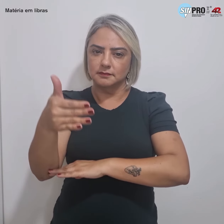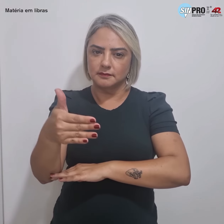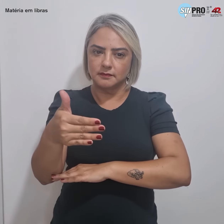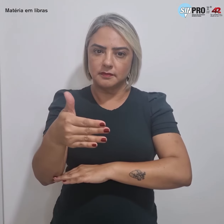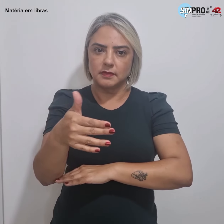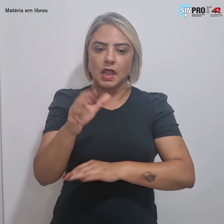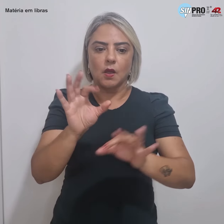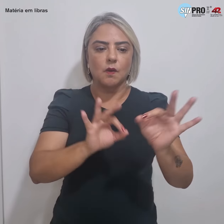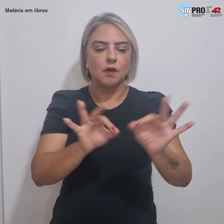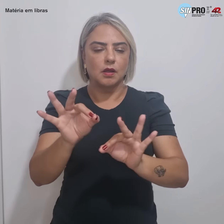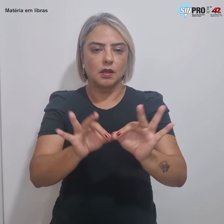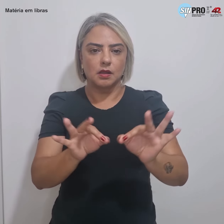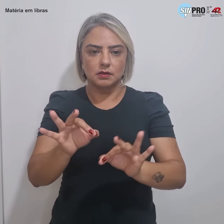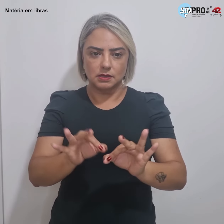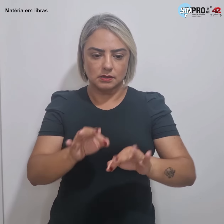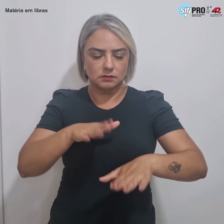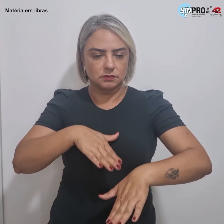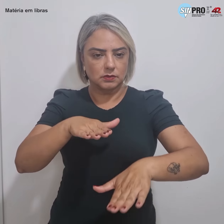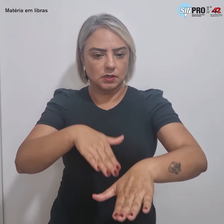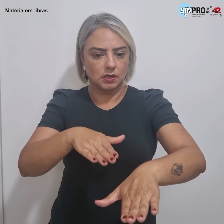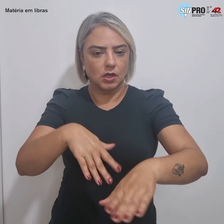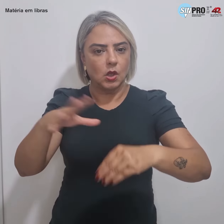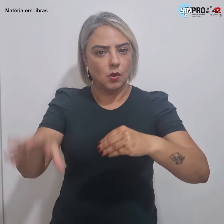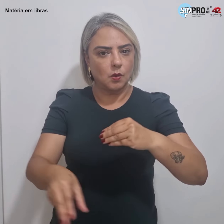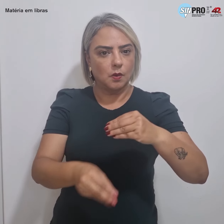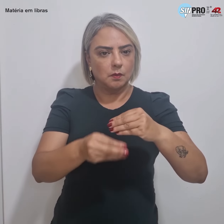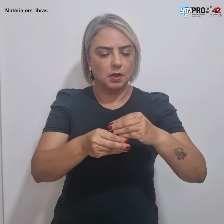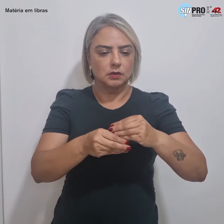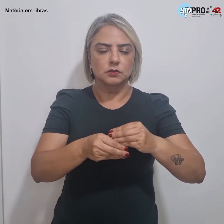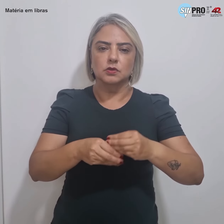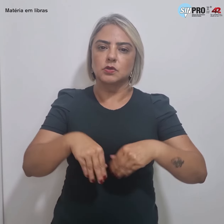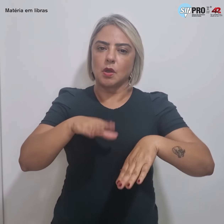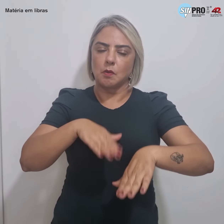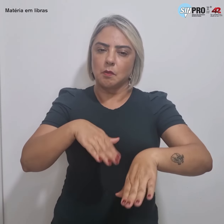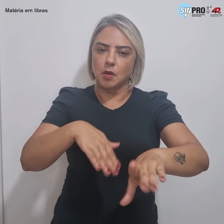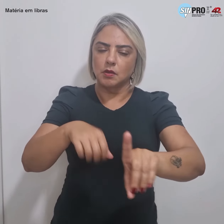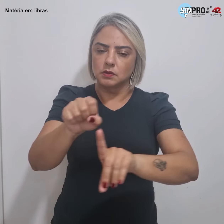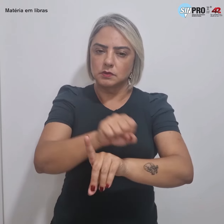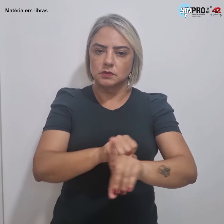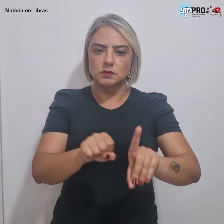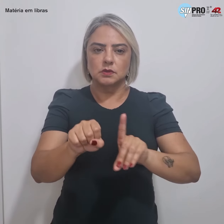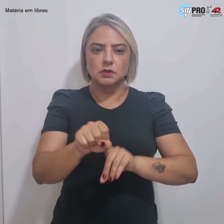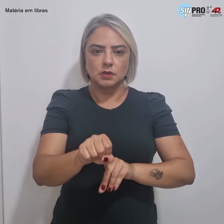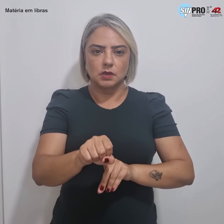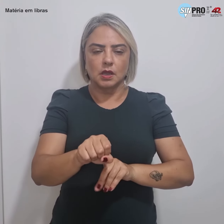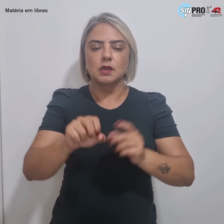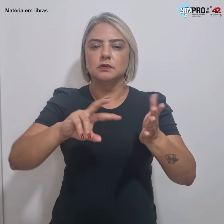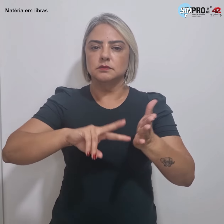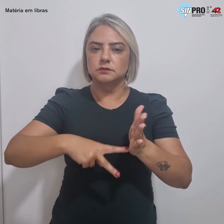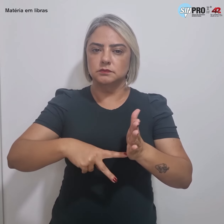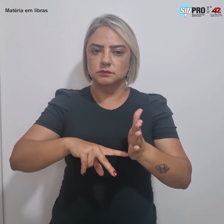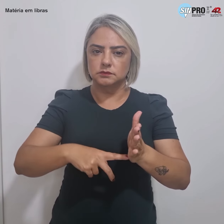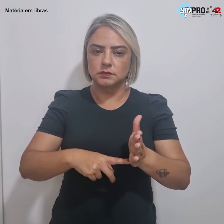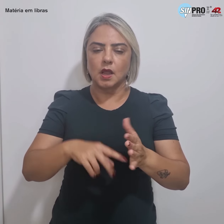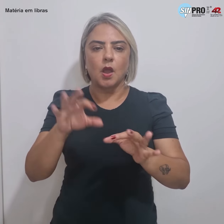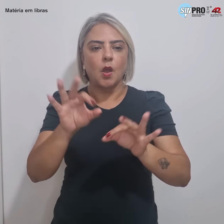organização do ato, composta por movimentos sociais e sindical, organizações